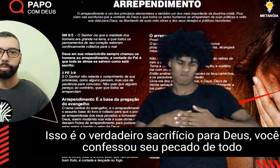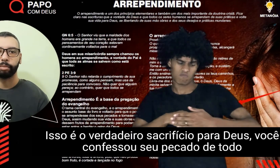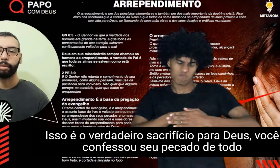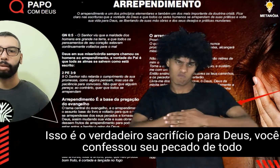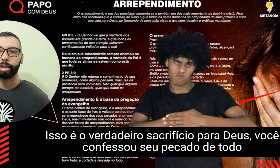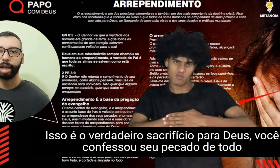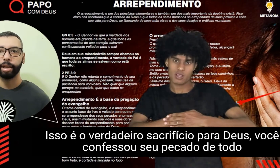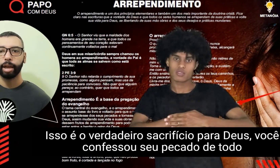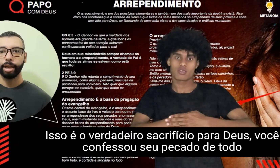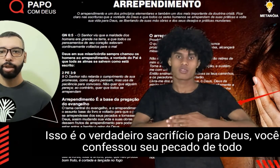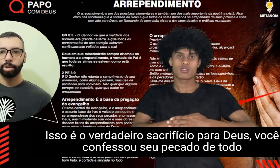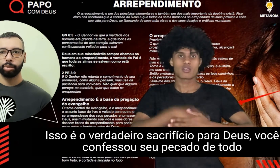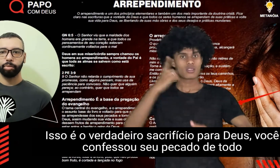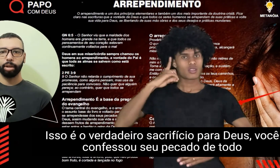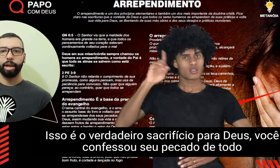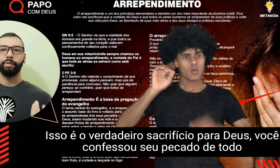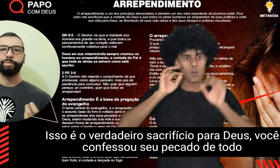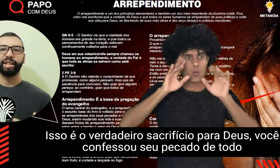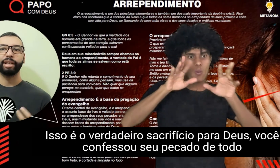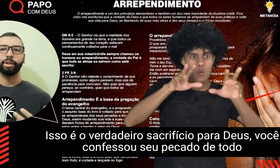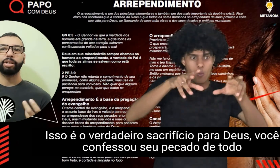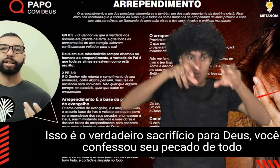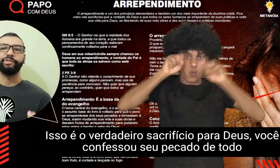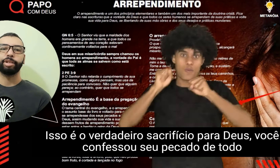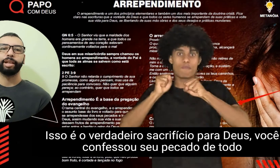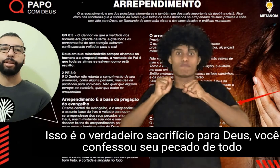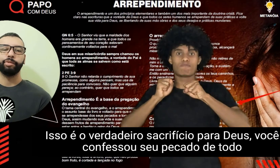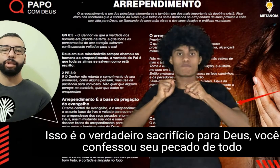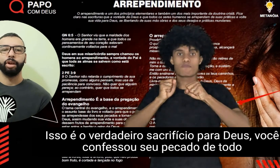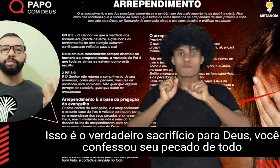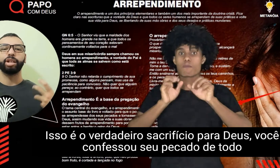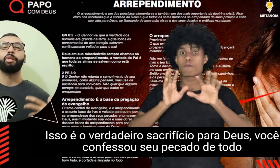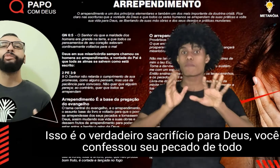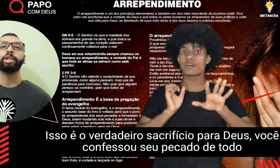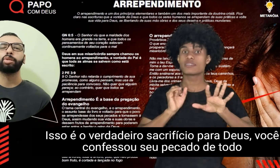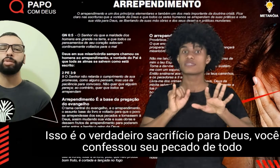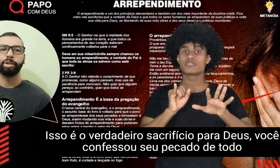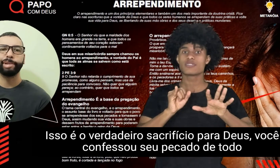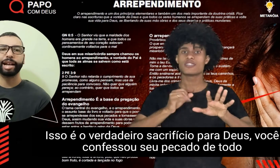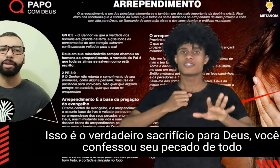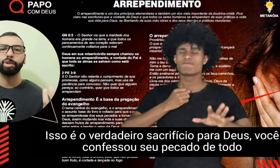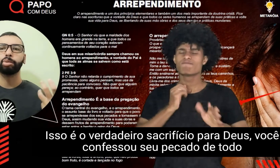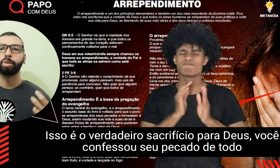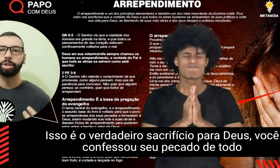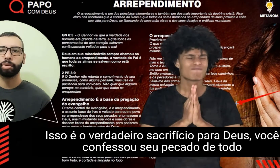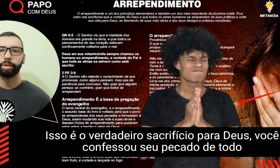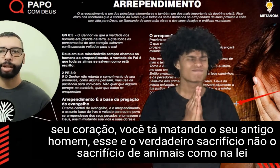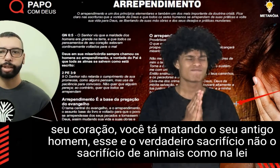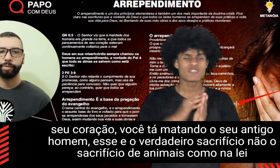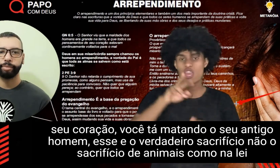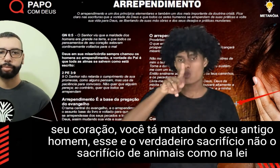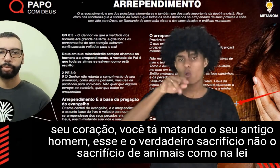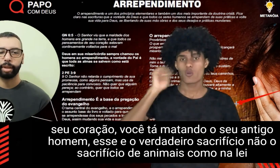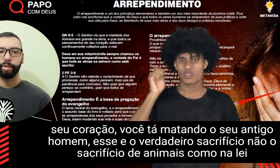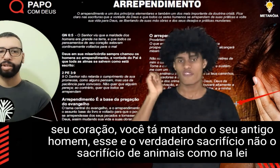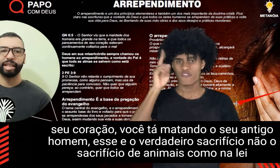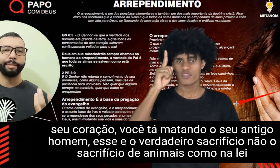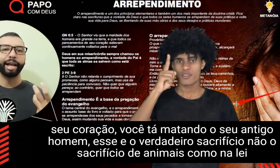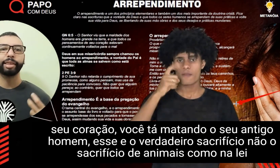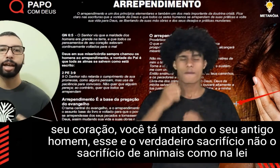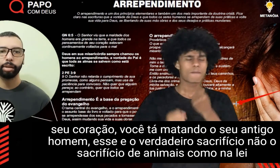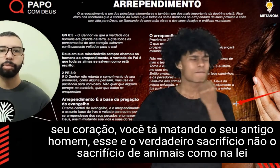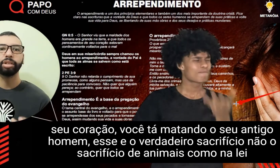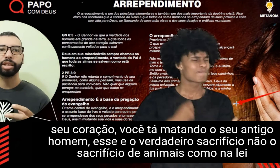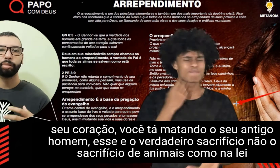nascimento. Ok? Isso é o verdadeiro sacrifício para Deus. Você confessou o seu pecado de todo o seu coração. Você